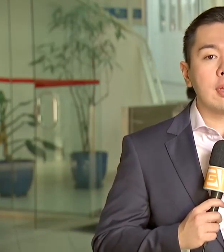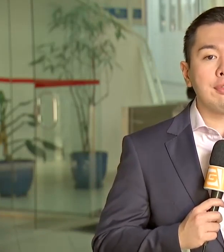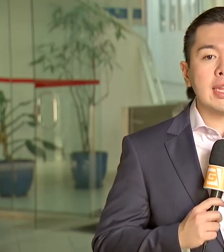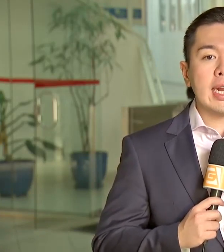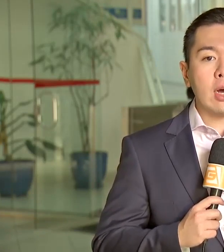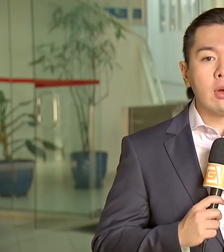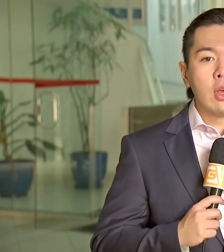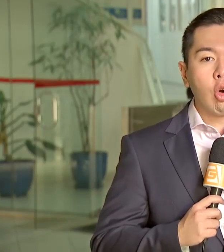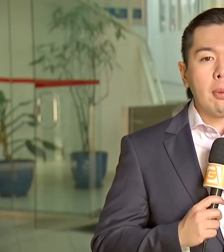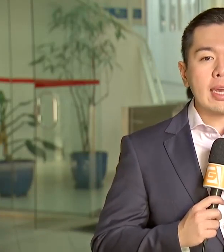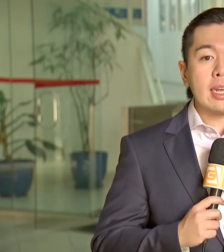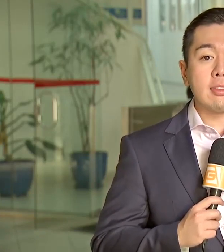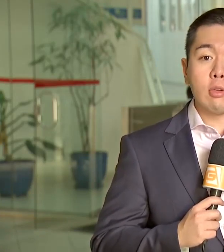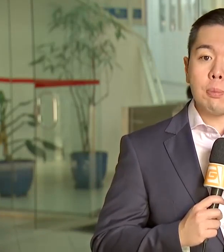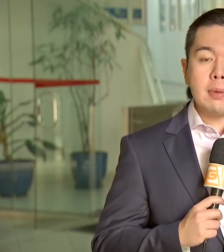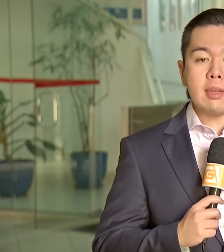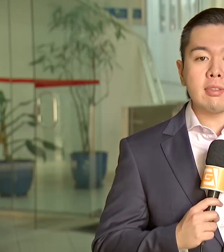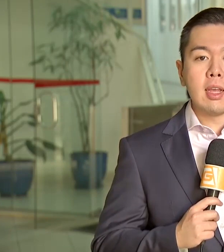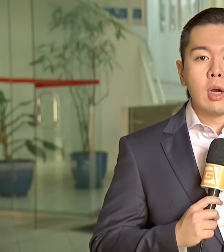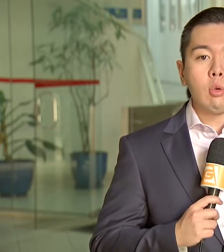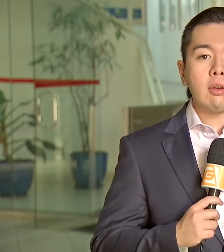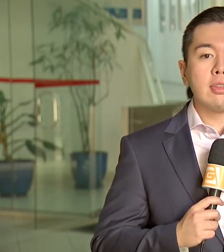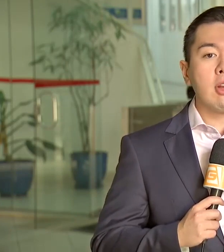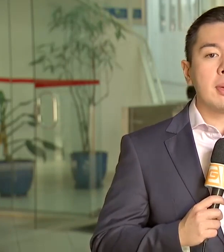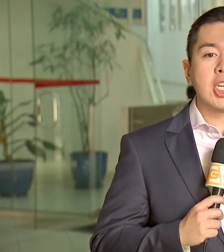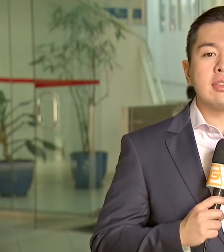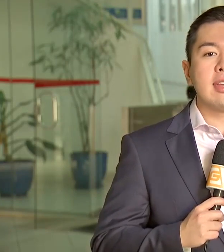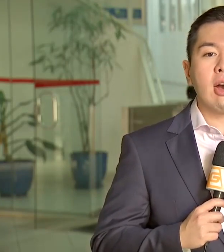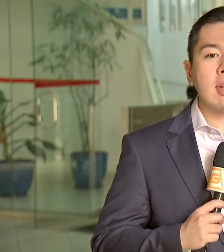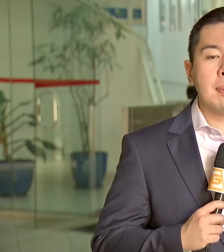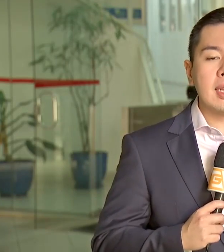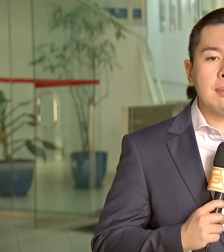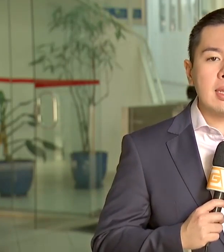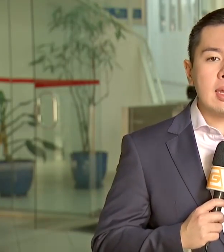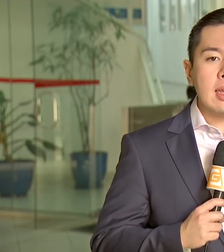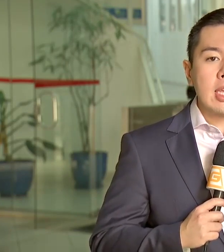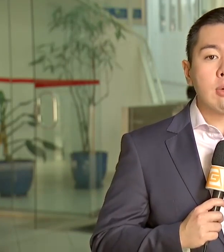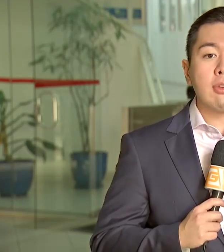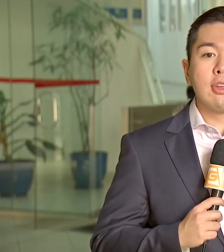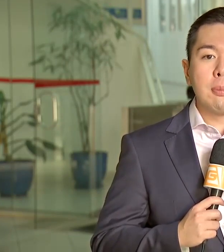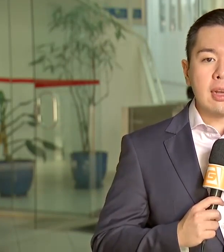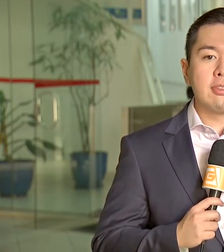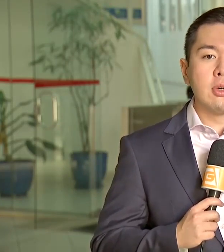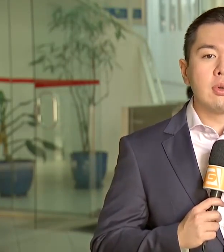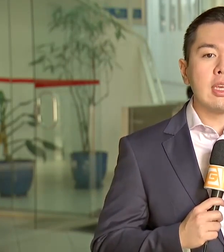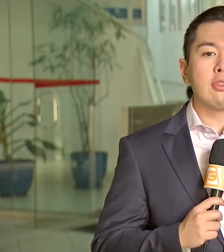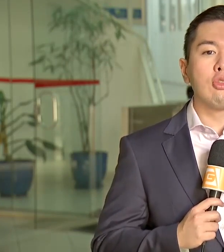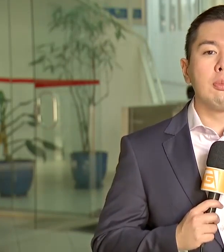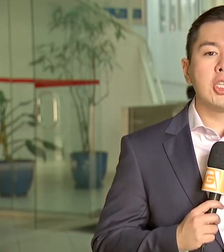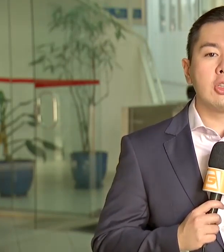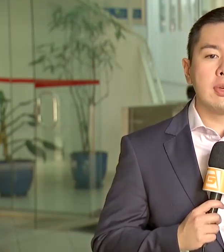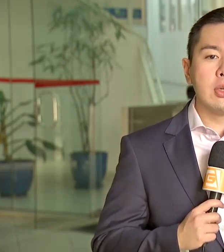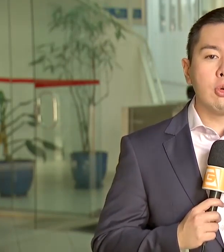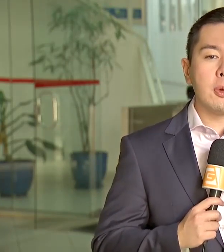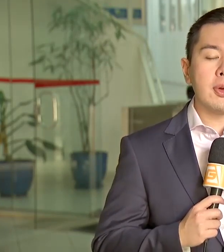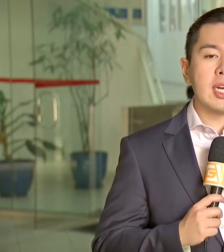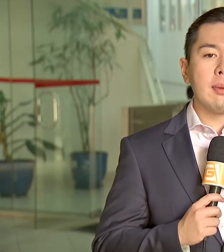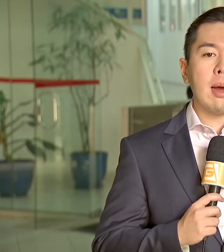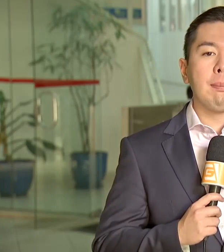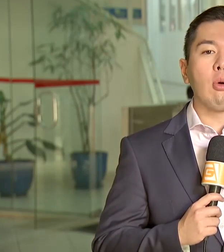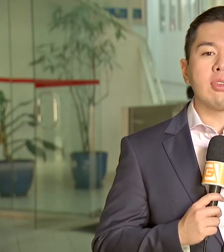ações do Governo Federal como a criação do pics o auxílio emergencial na academia e o auxílio Brasil que